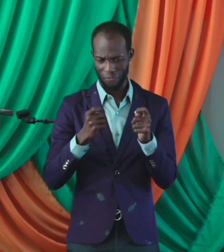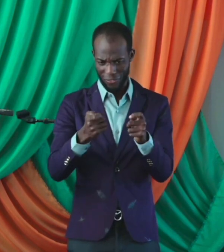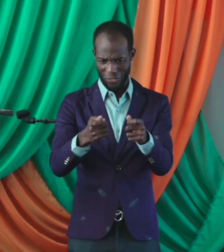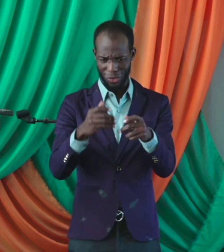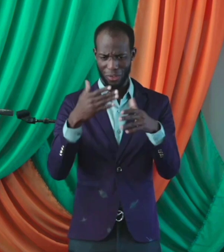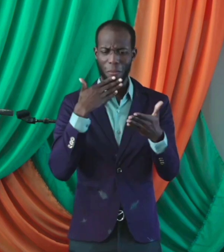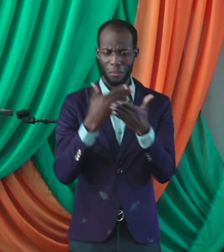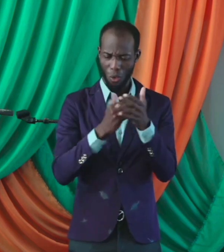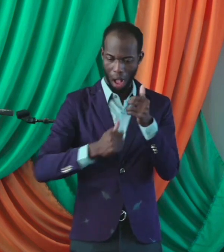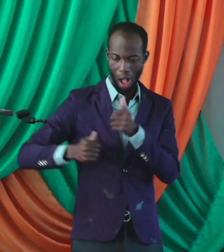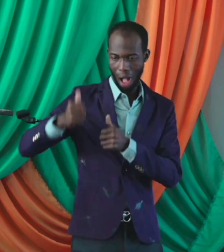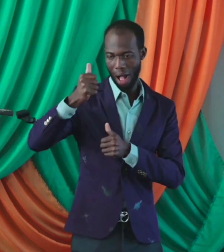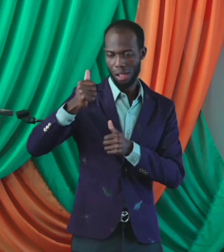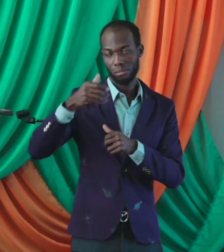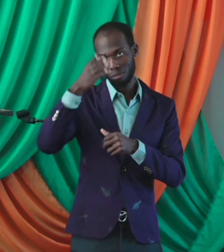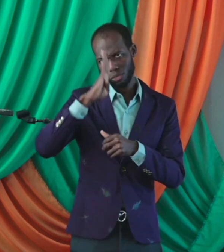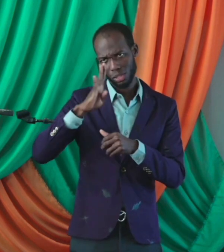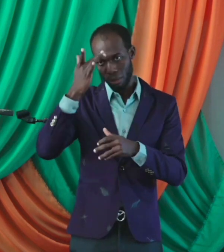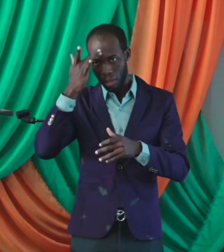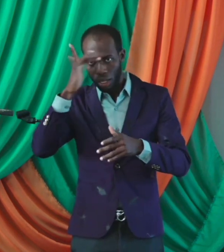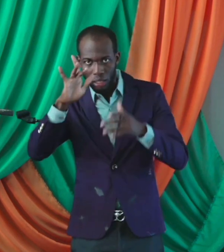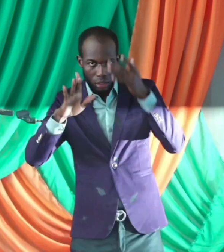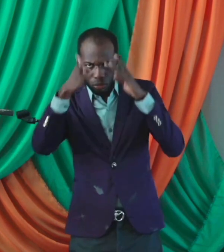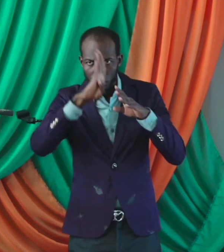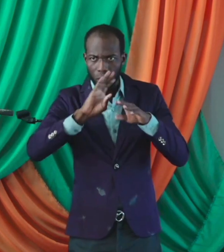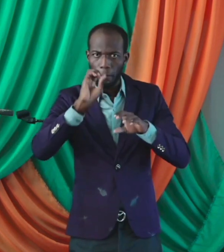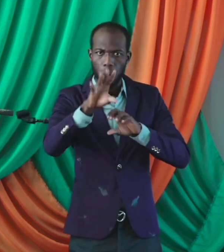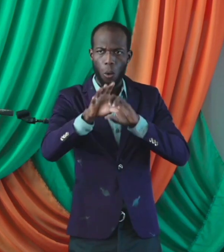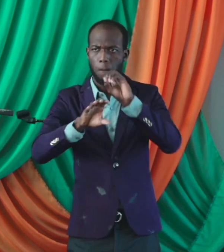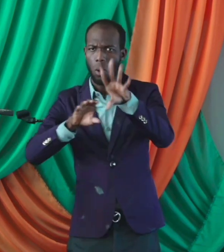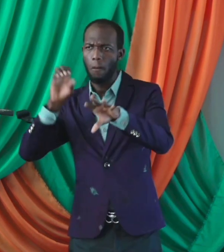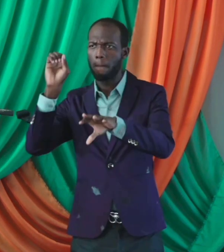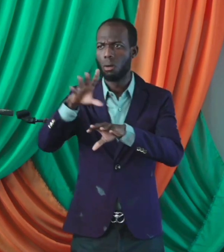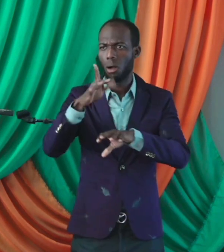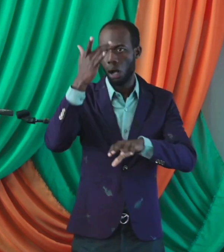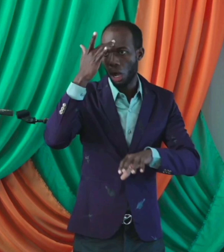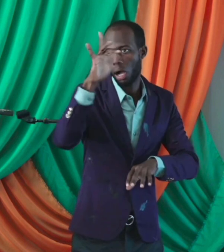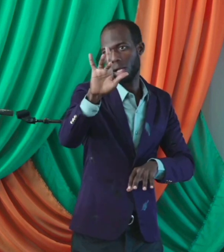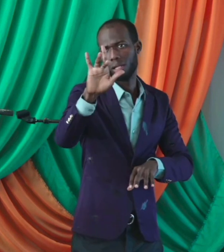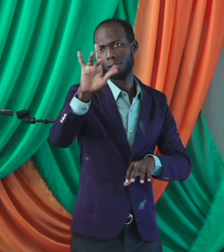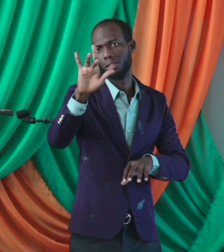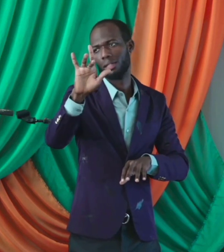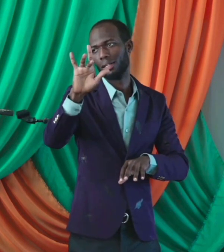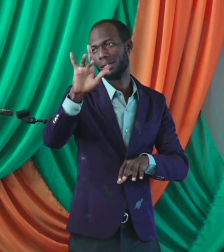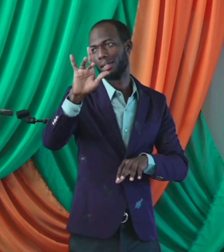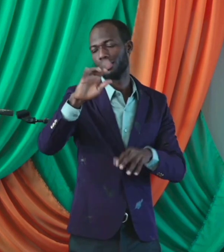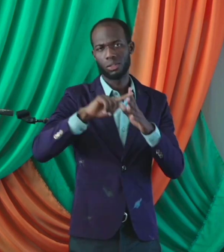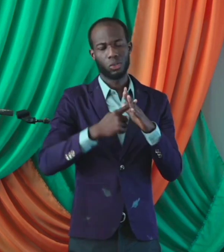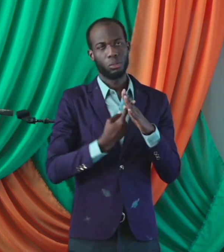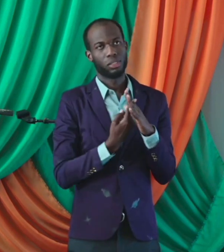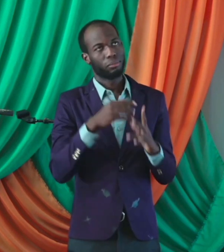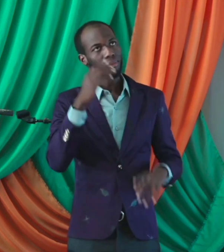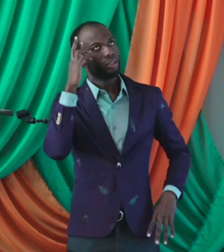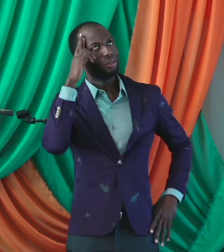supérieure. Parce que bon Dieu bon don ça pour compenser déficit qu'on manque. Donc, rentrer dans nous-mêmes, commencez par